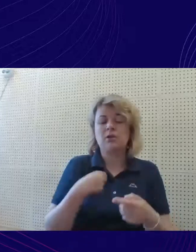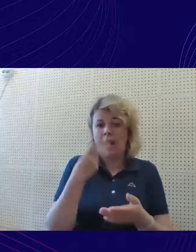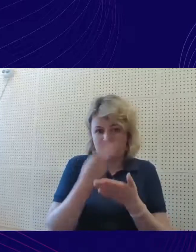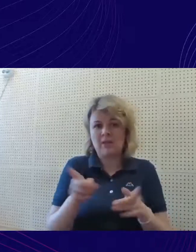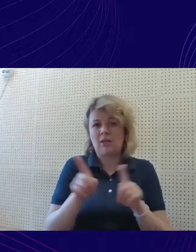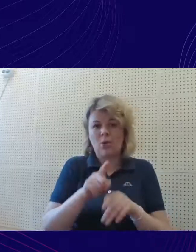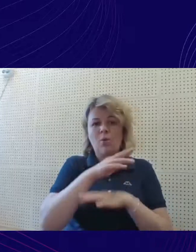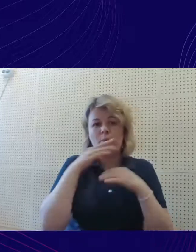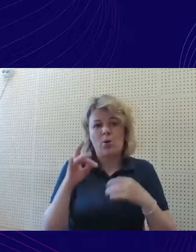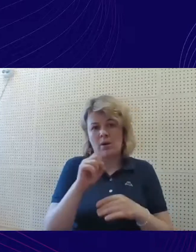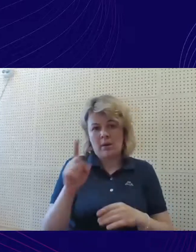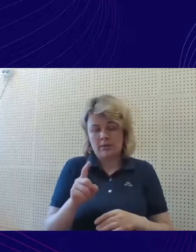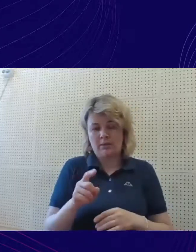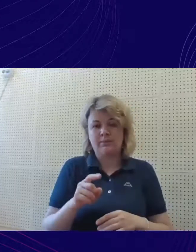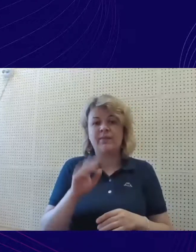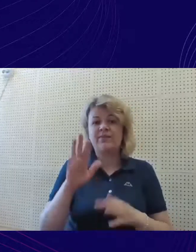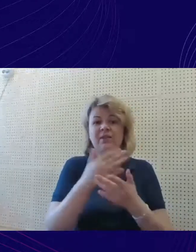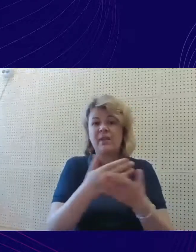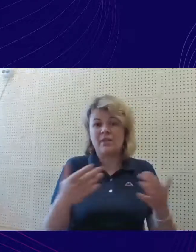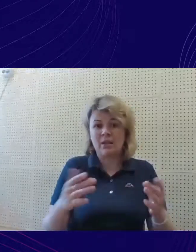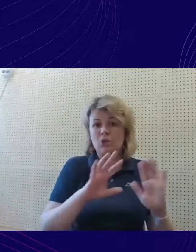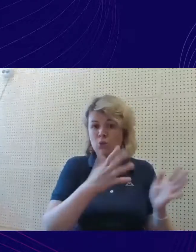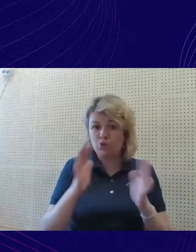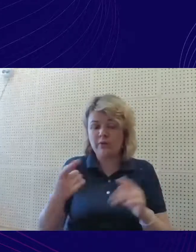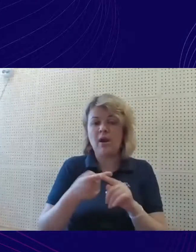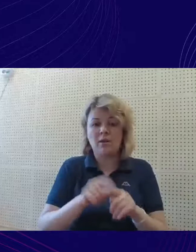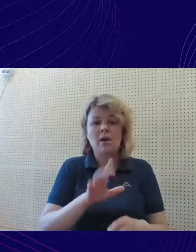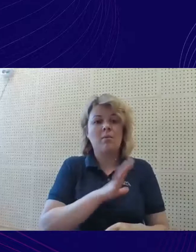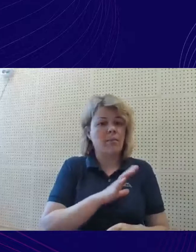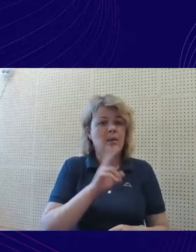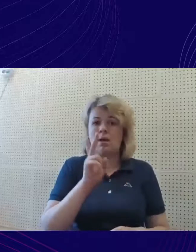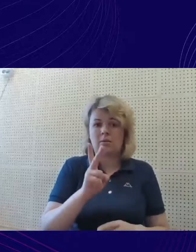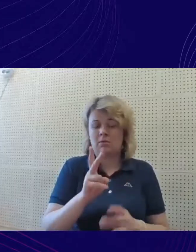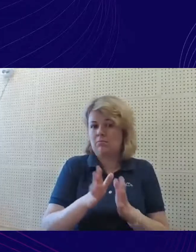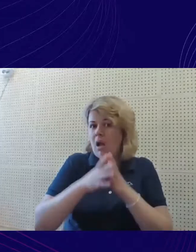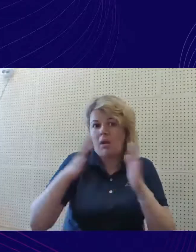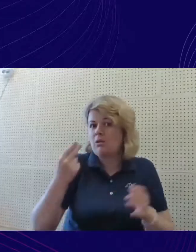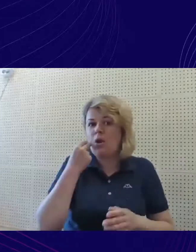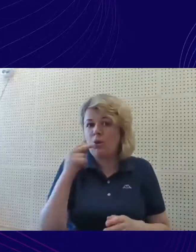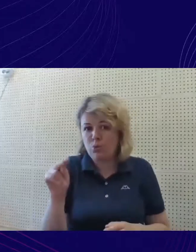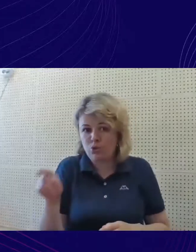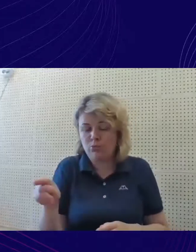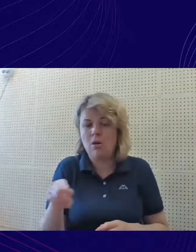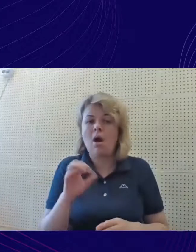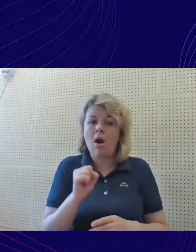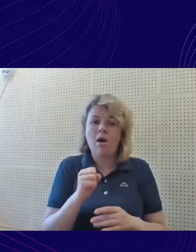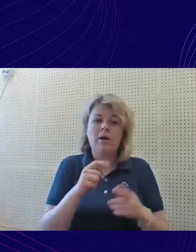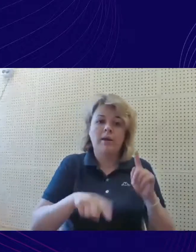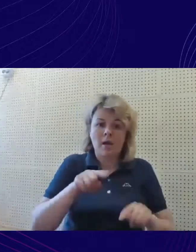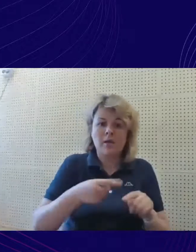отличались. В ряде случаев к лучшему, гораздо лучшему, а в ряде случаев